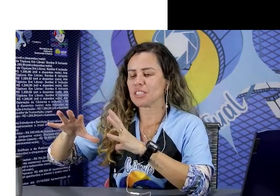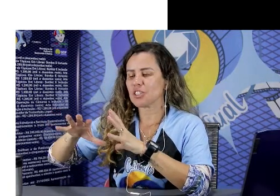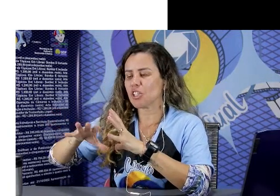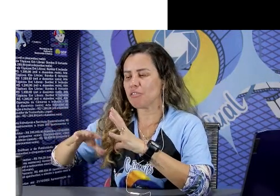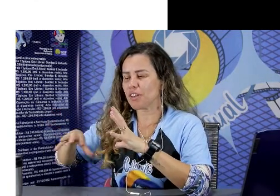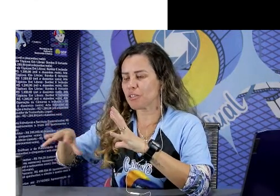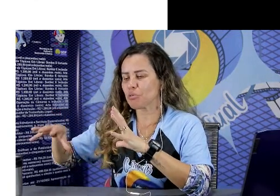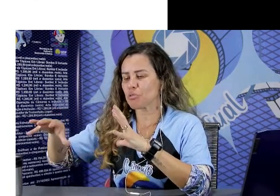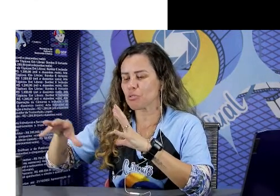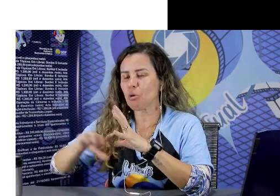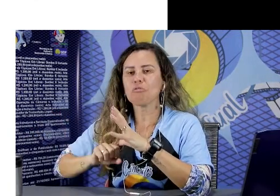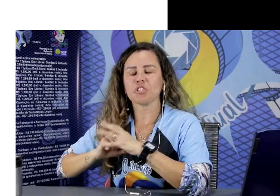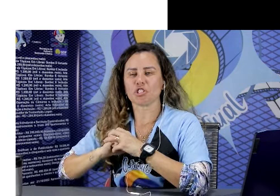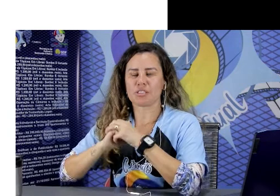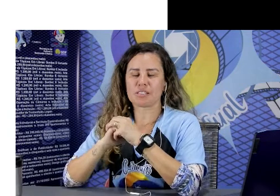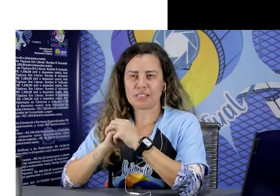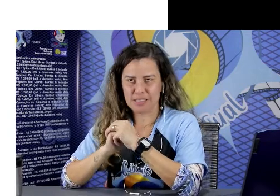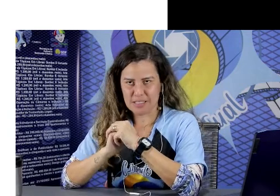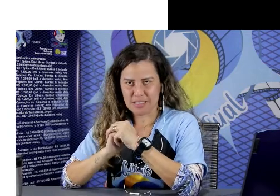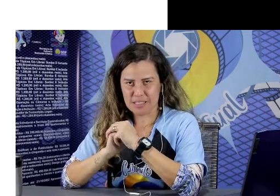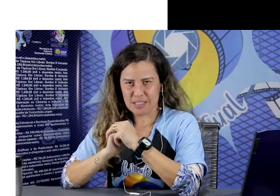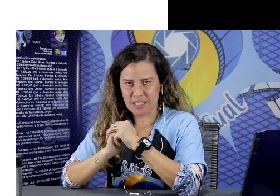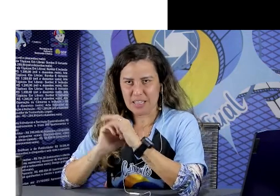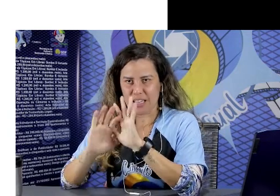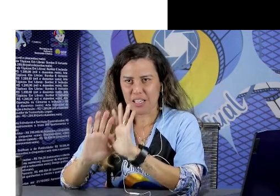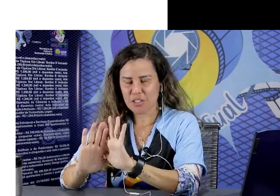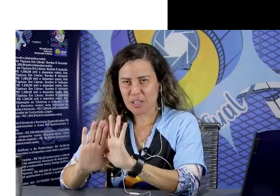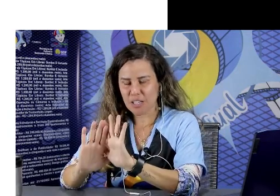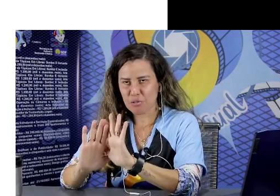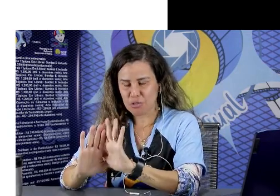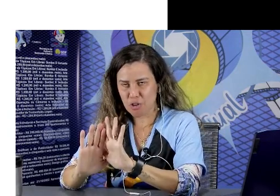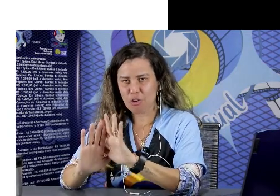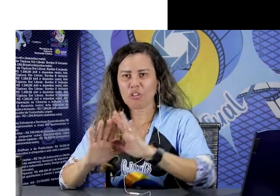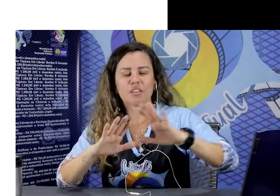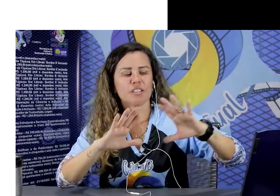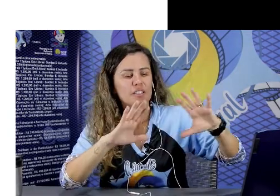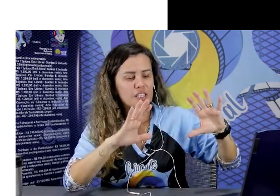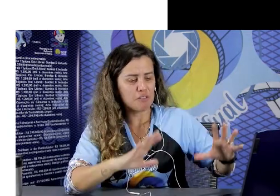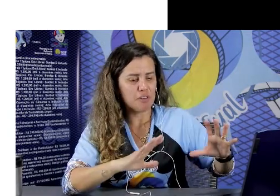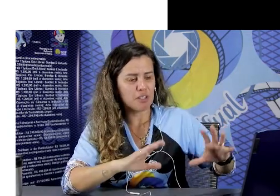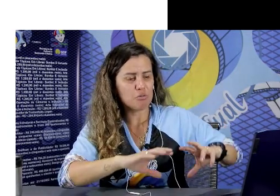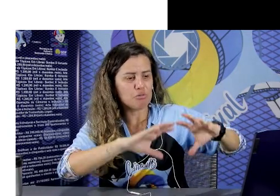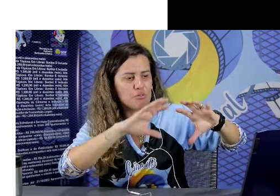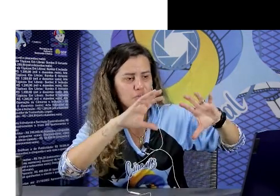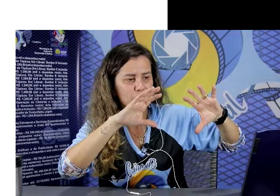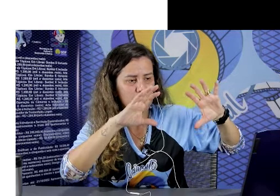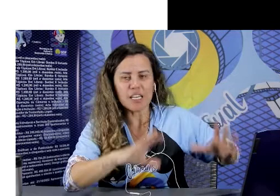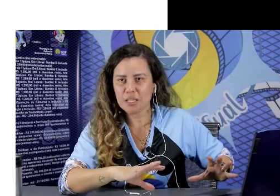de eventos ouvintes. Eles estão querendo só evento em